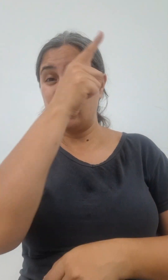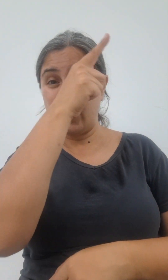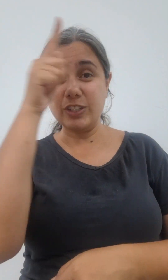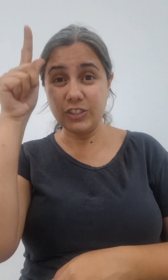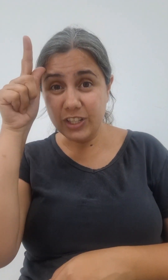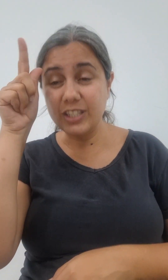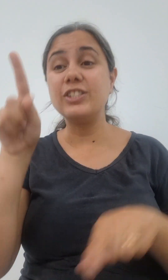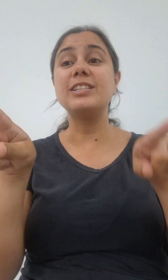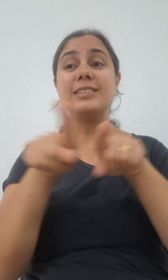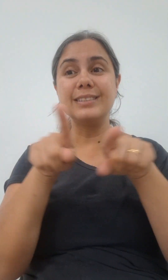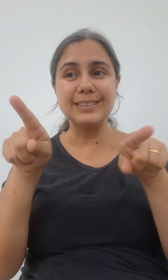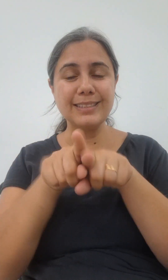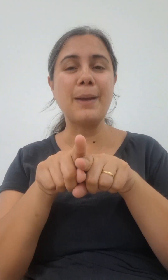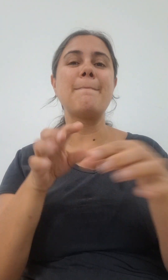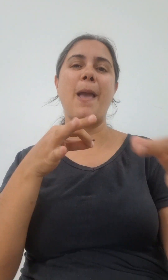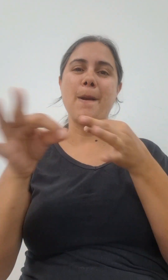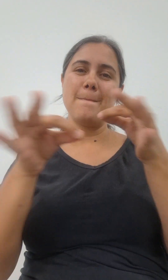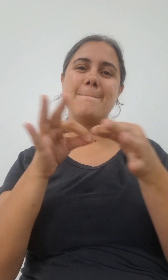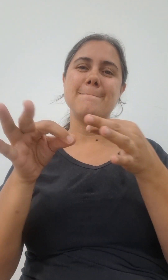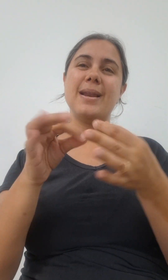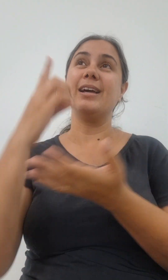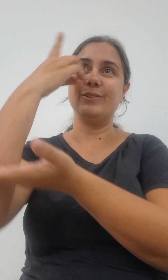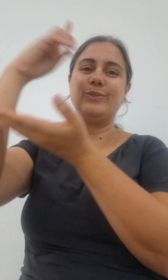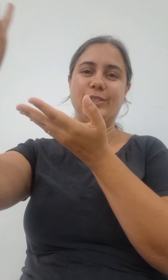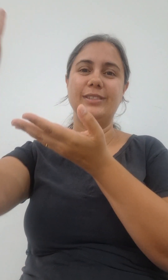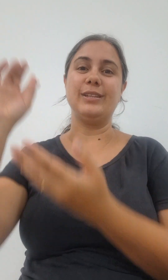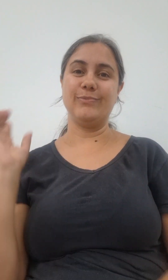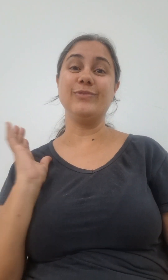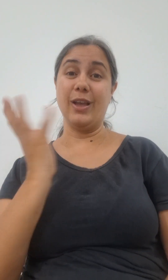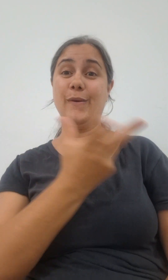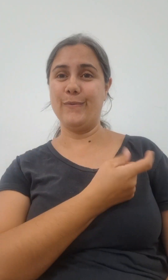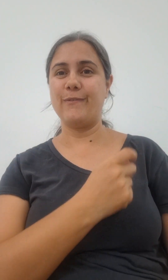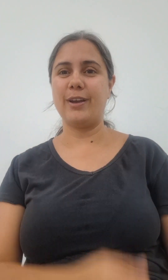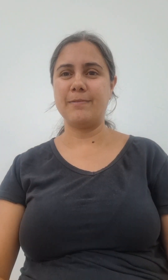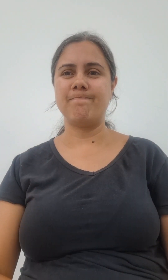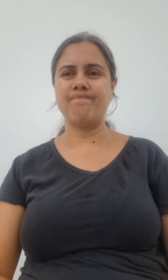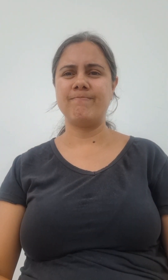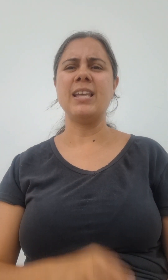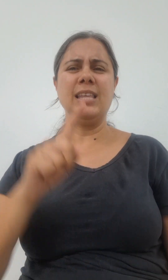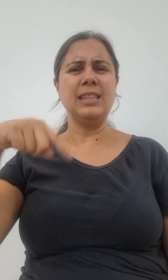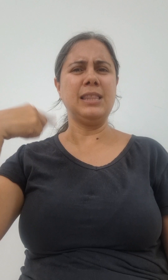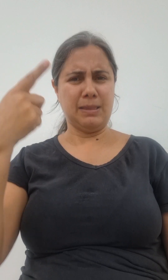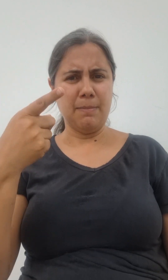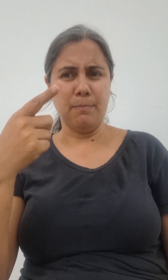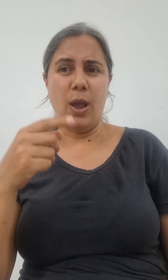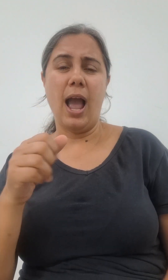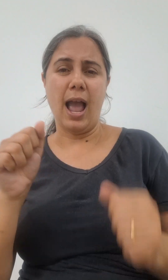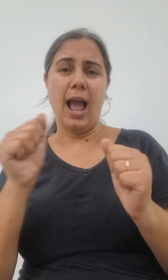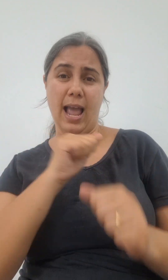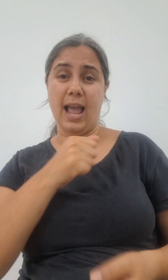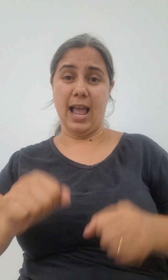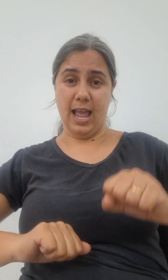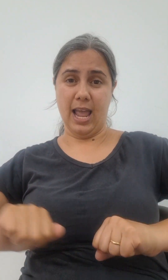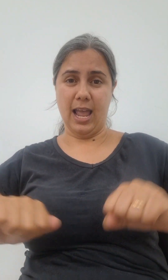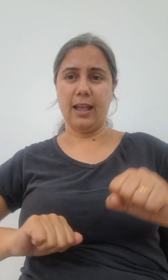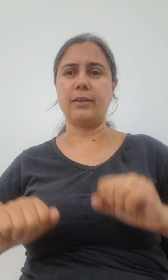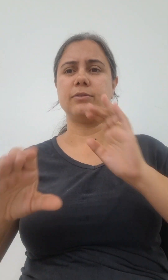entendeu que os gentios, a salvação é também para as pessoas gentios. Também fazem parte do plano da